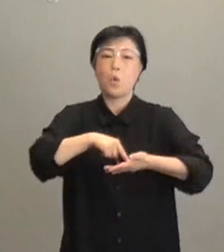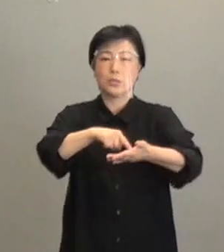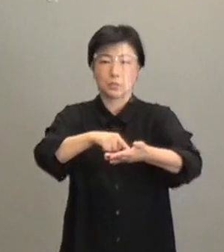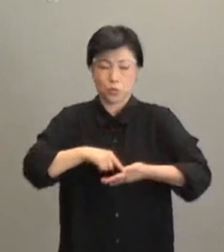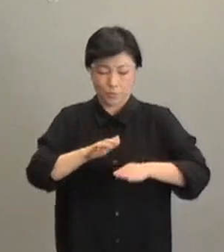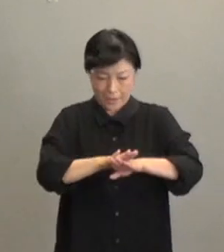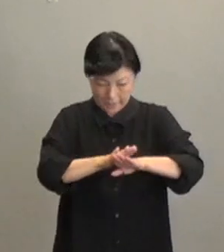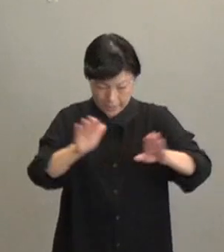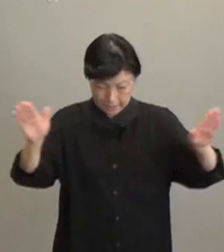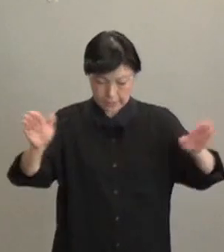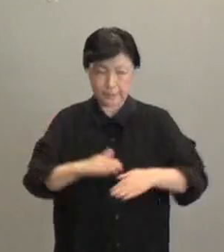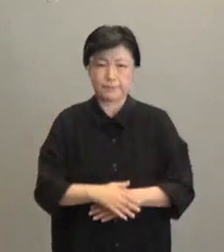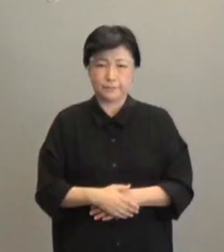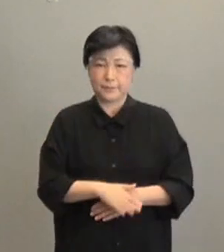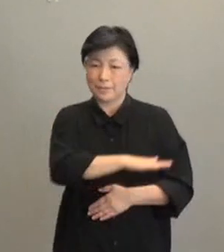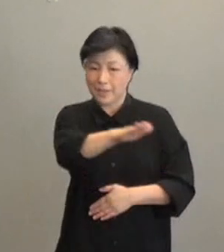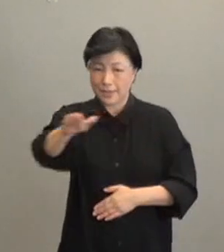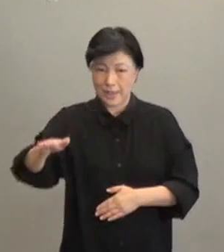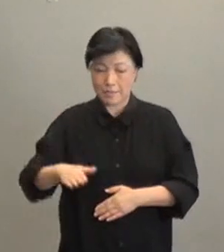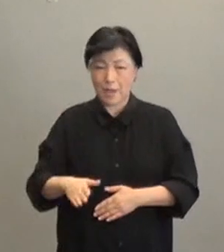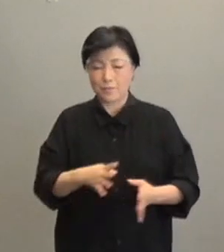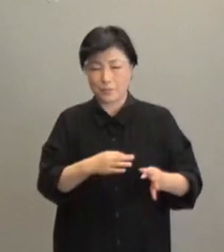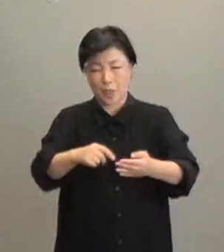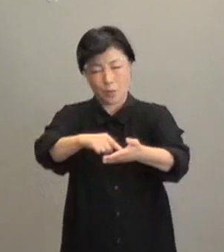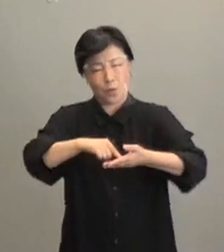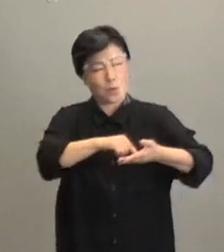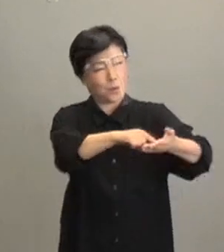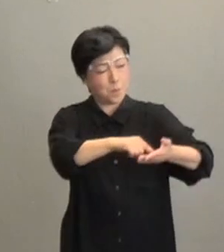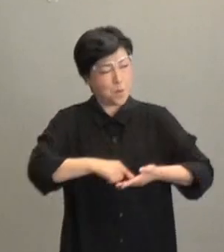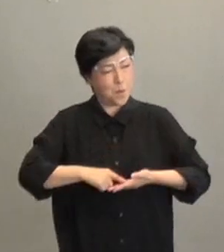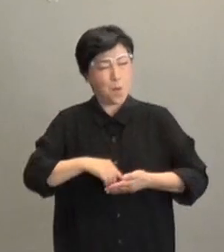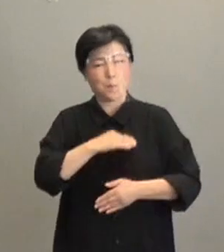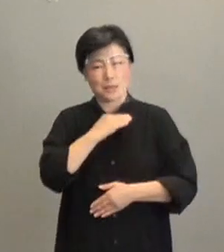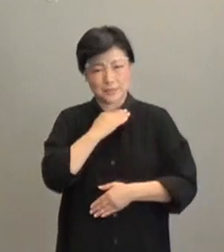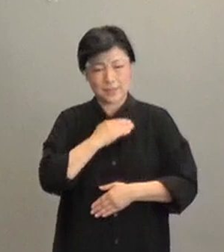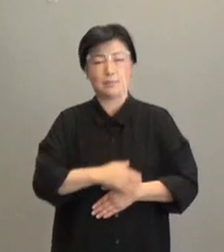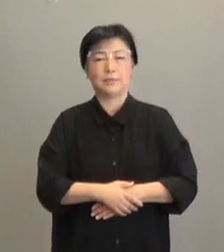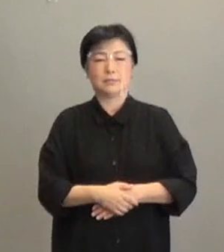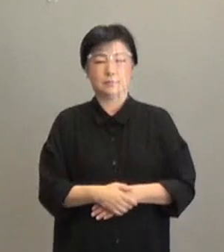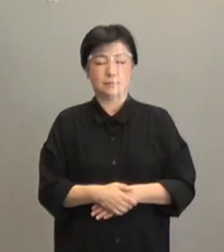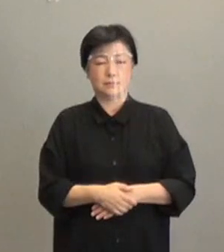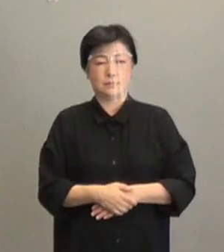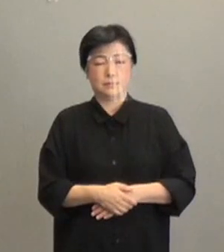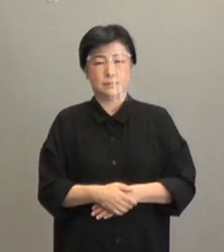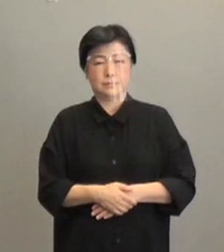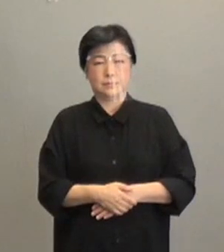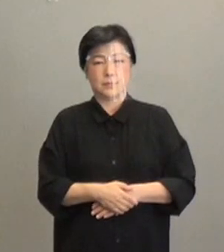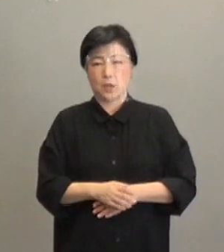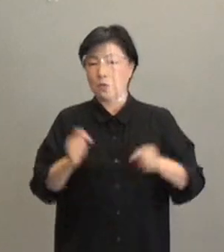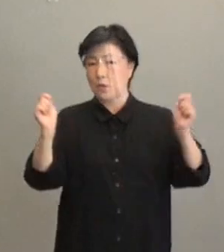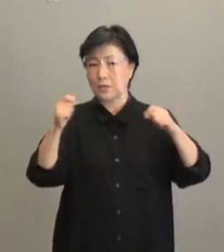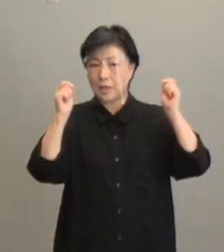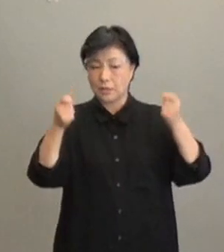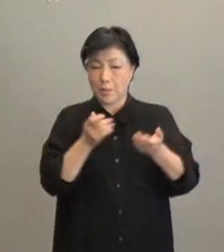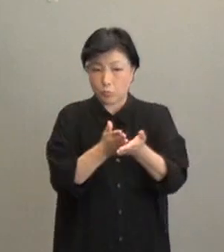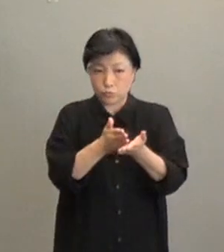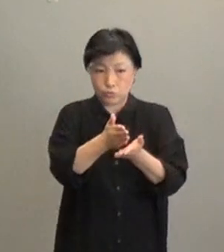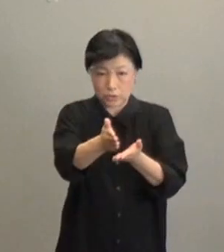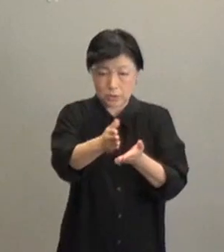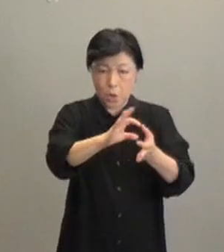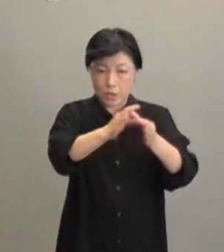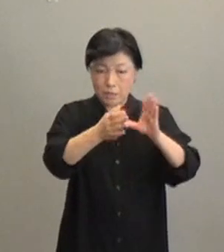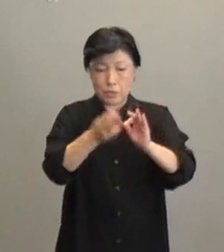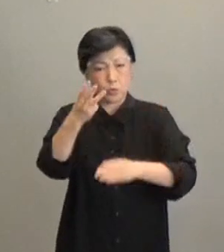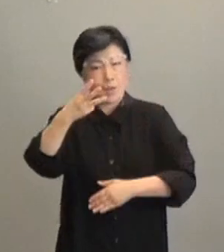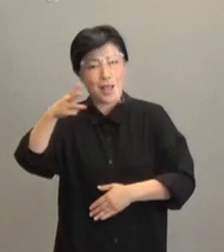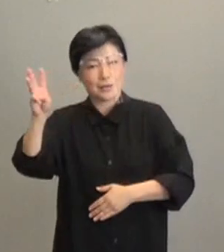開始いたします。皆様からのたくさんのご応募をお待ちをしております。このフェスティバルを通じてオリンピック・パ